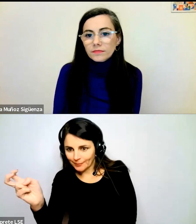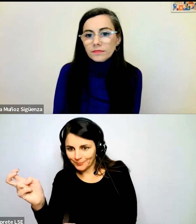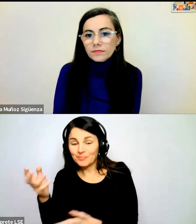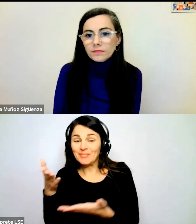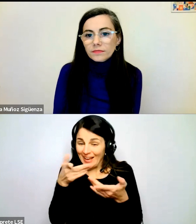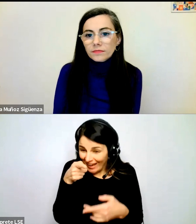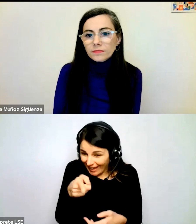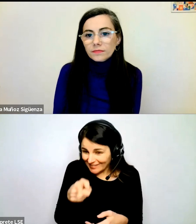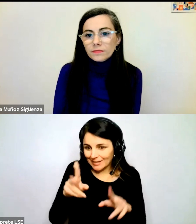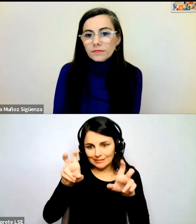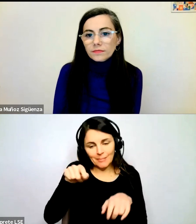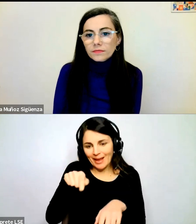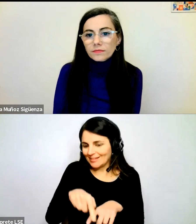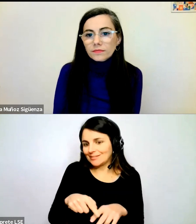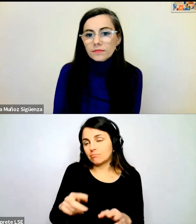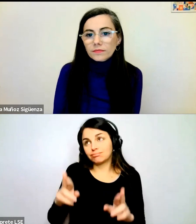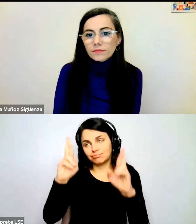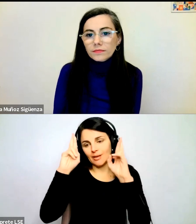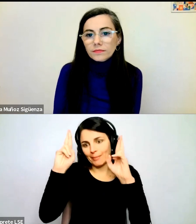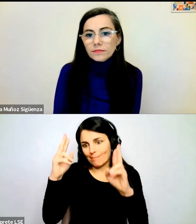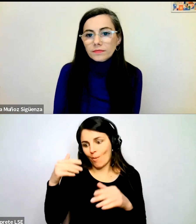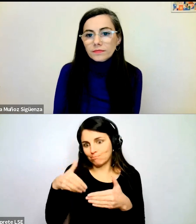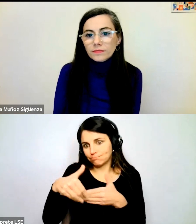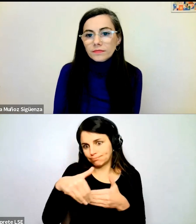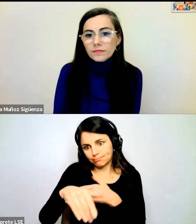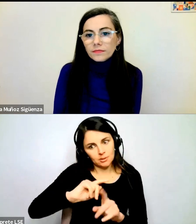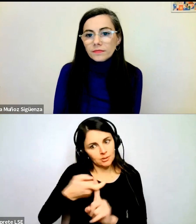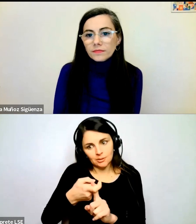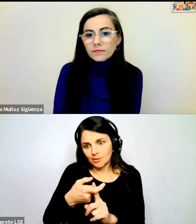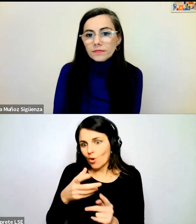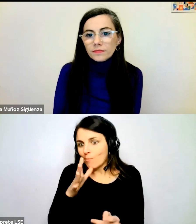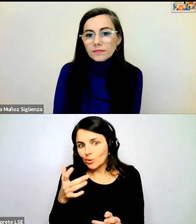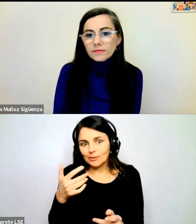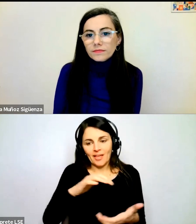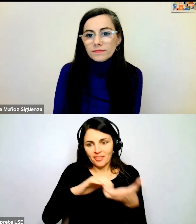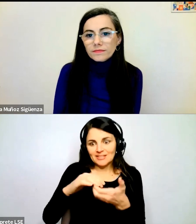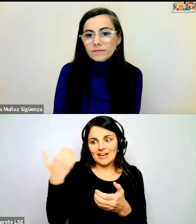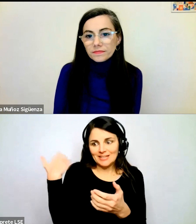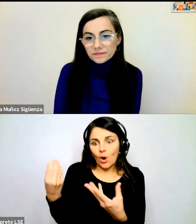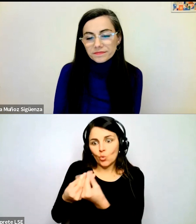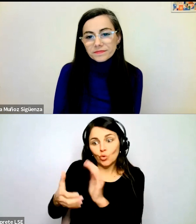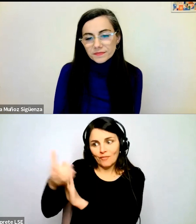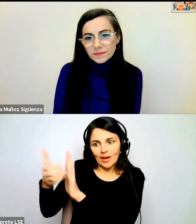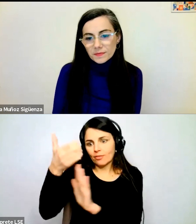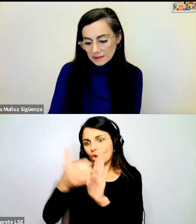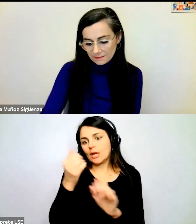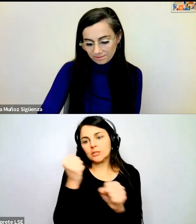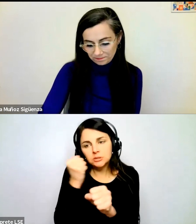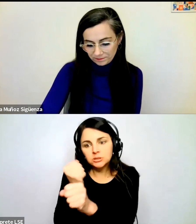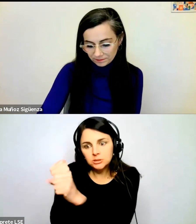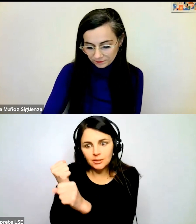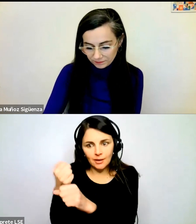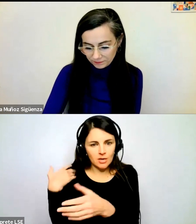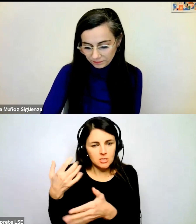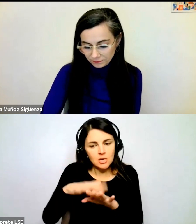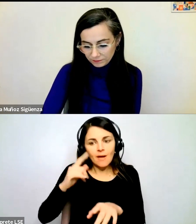que esperemos que dentro de poco sea accesible al 100%, que una persona sorda, sea del territorio